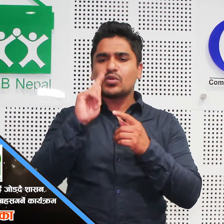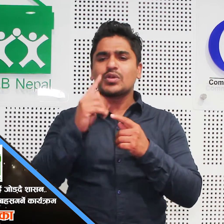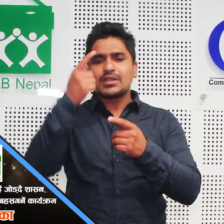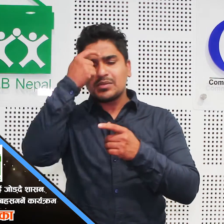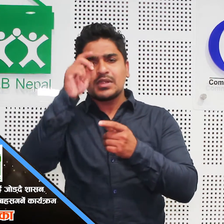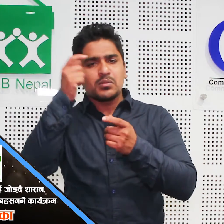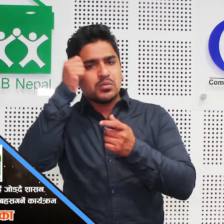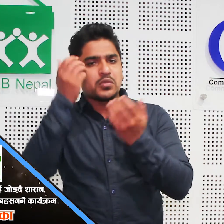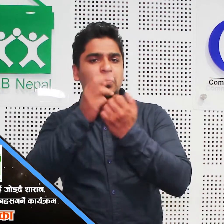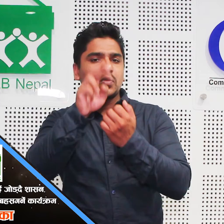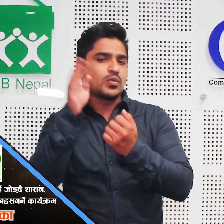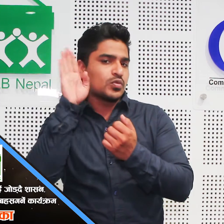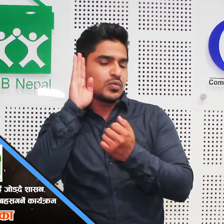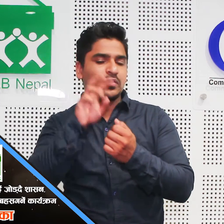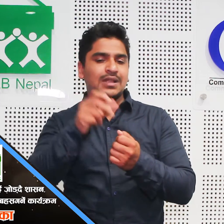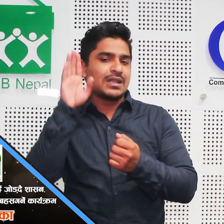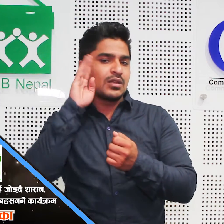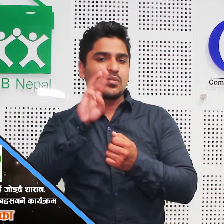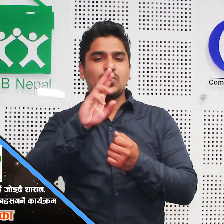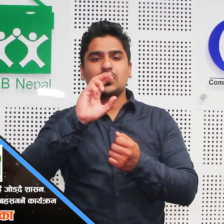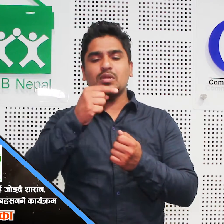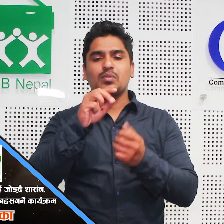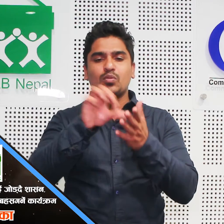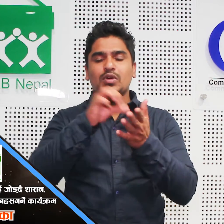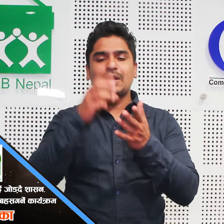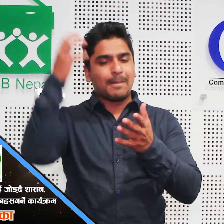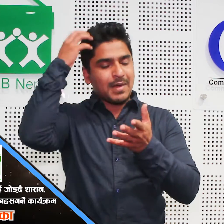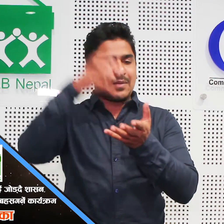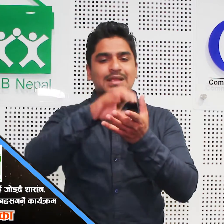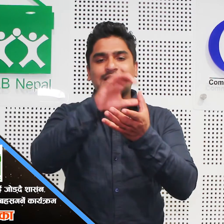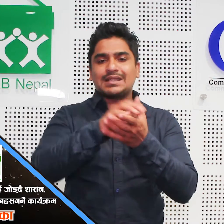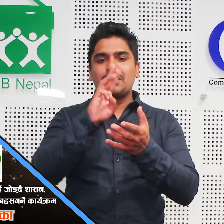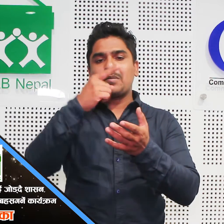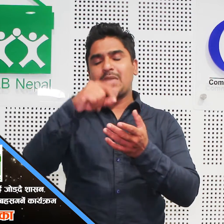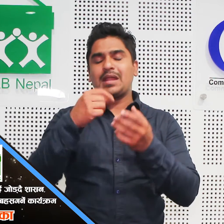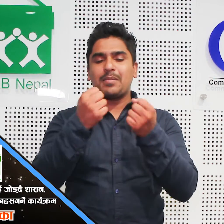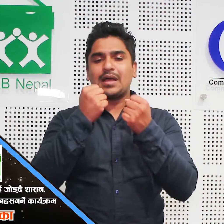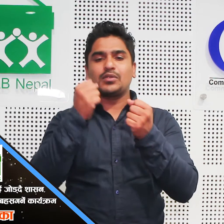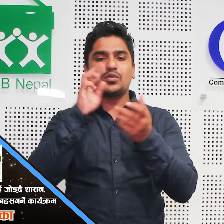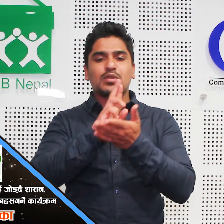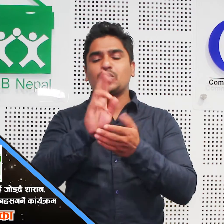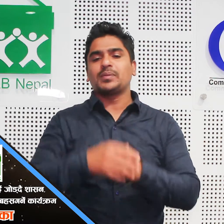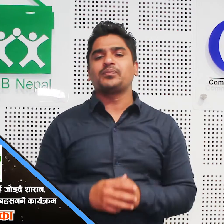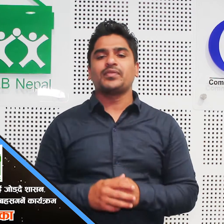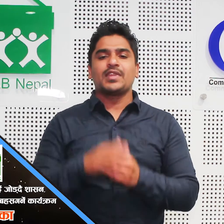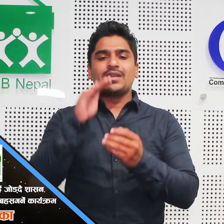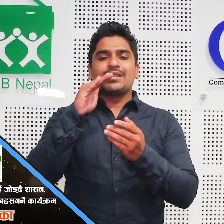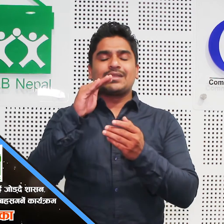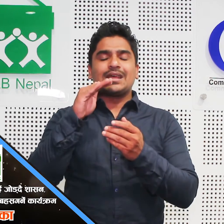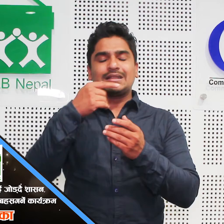भोग्नु पर्यो, सुनौ रेडियो मदन पोखरा पाल्पाका साथी मान बहादुर हिस्कीको रिपोर्ट। तान्चेन नगरपालिका वडा नम्बर 8